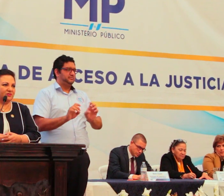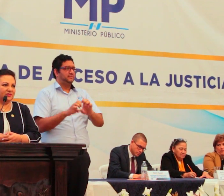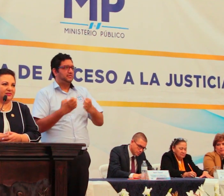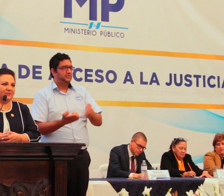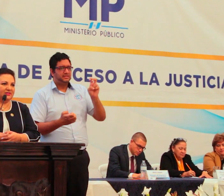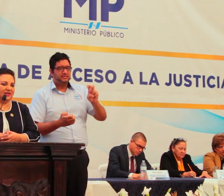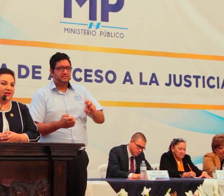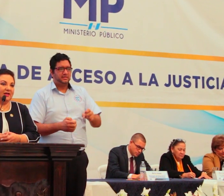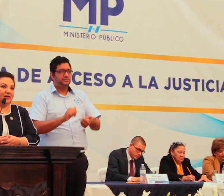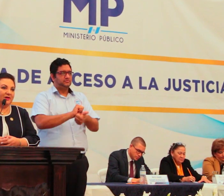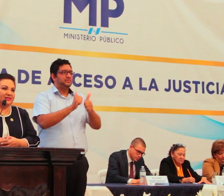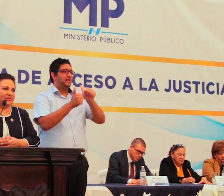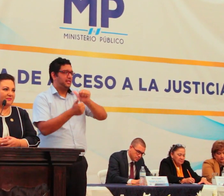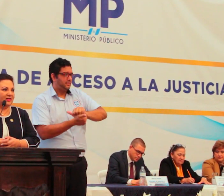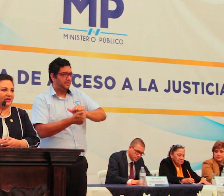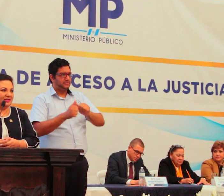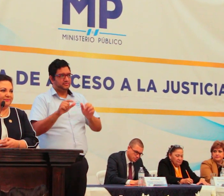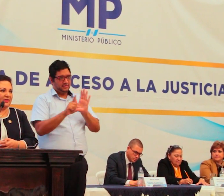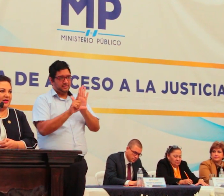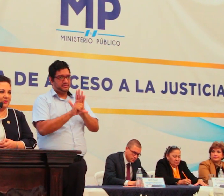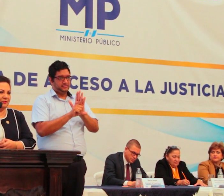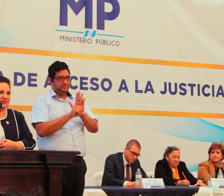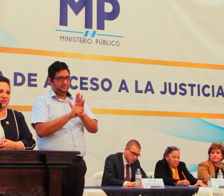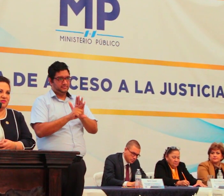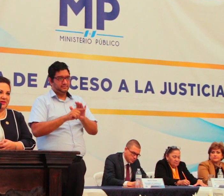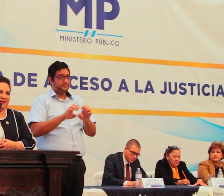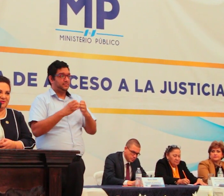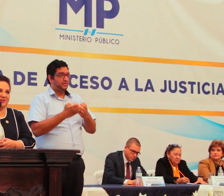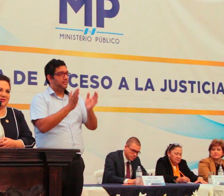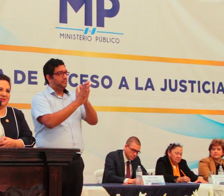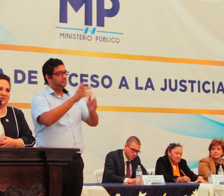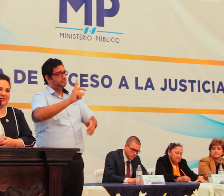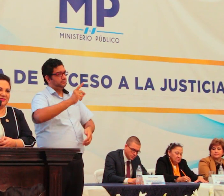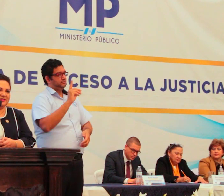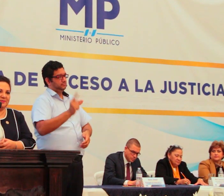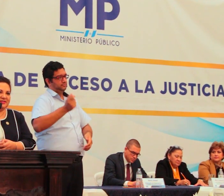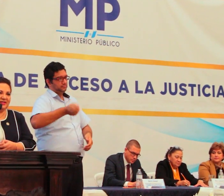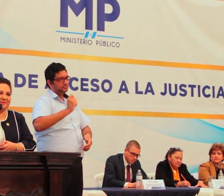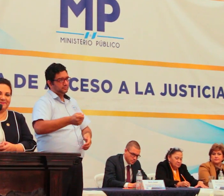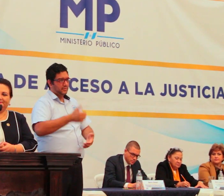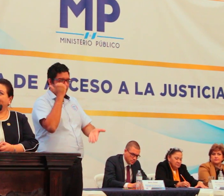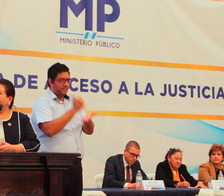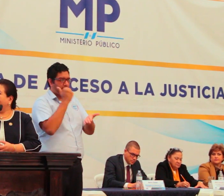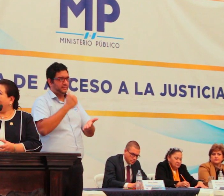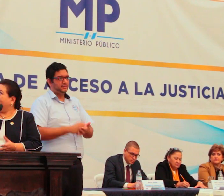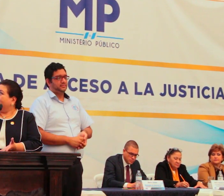de Personas con Discapacidad, la cual está enmarcada a la Convención sobre Derechos de las Personas con Discapacidad.